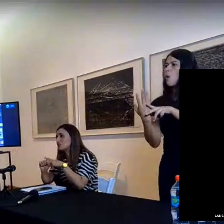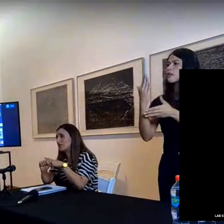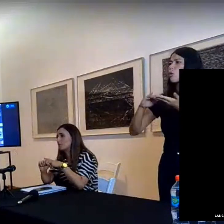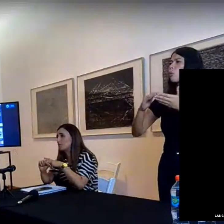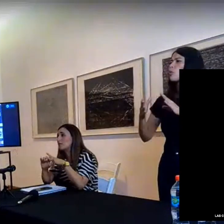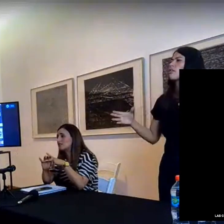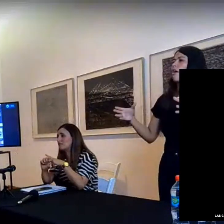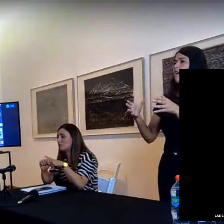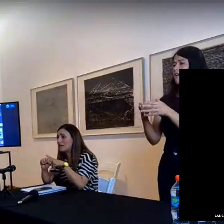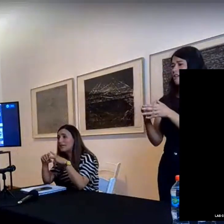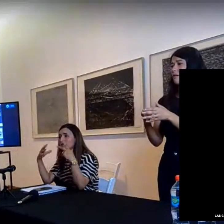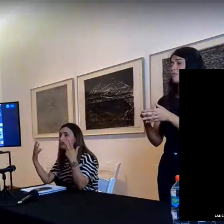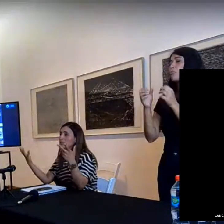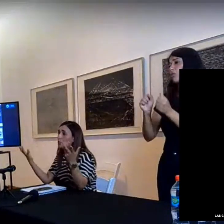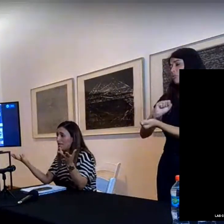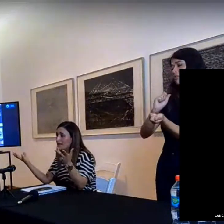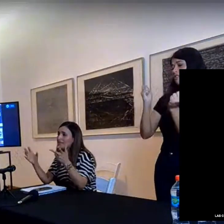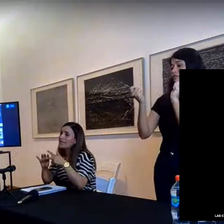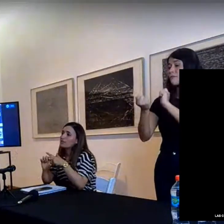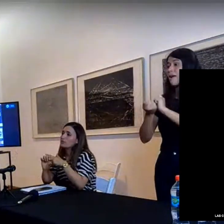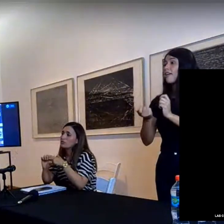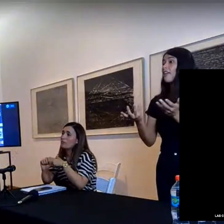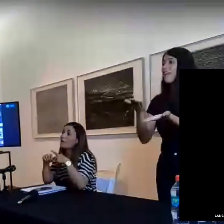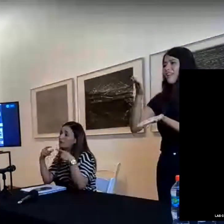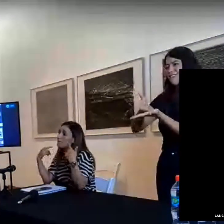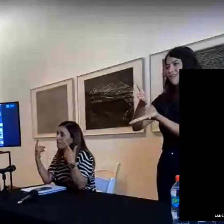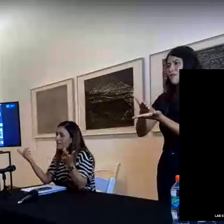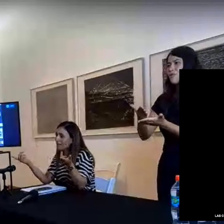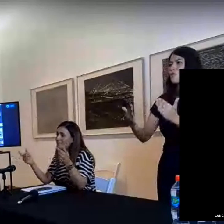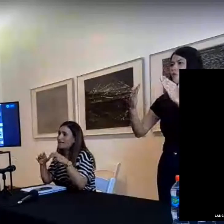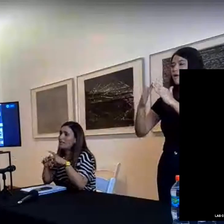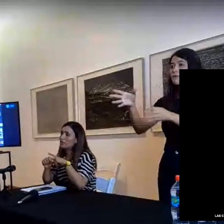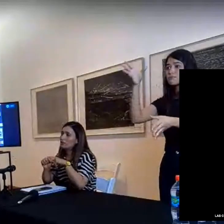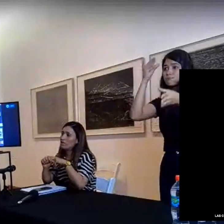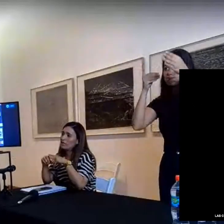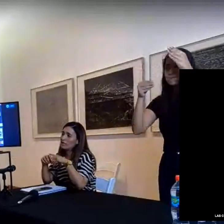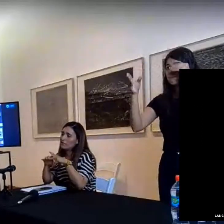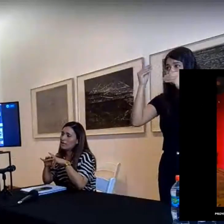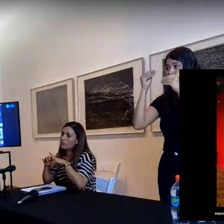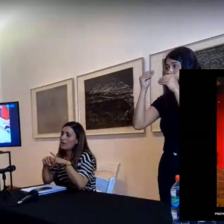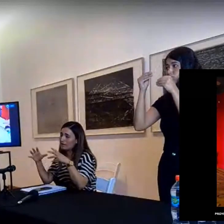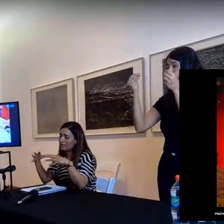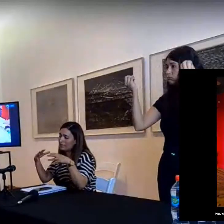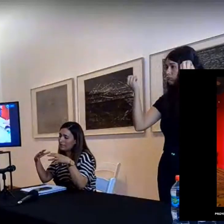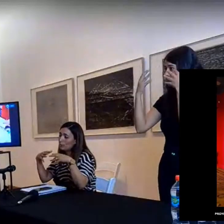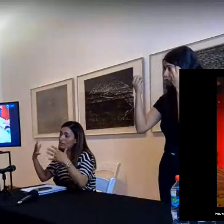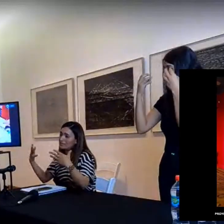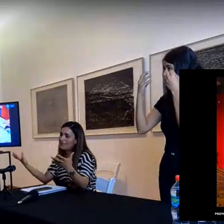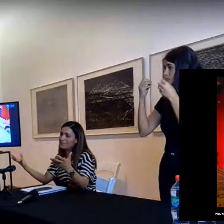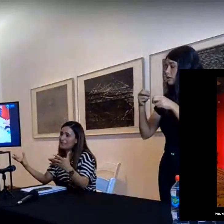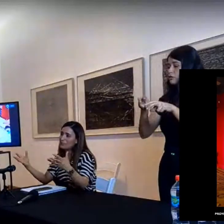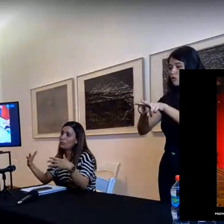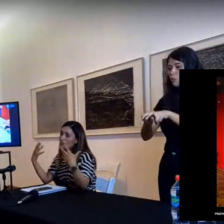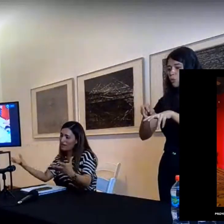significa, sino que podemos transformarla en una escuela donde podamos aprender en, digamos,